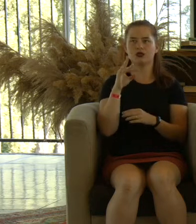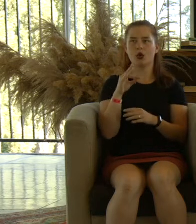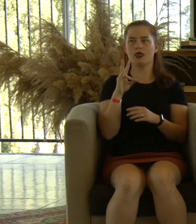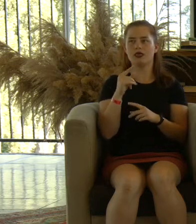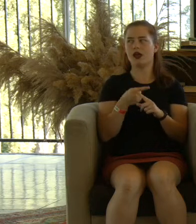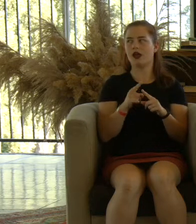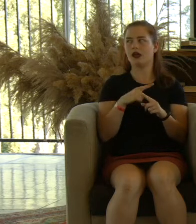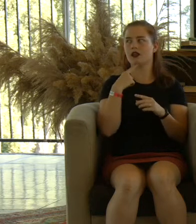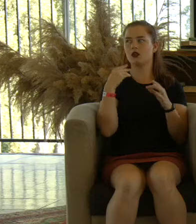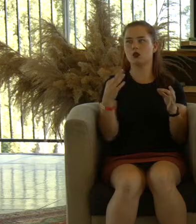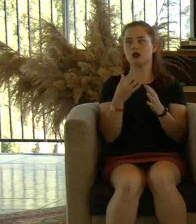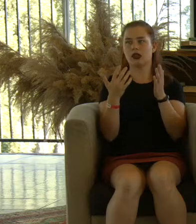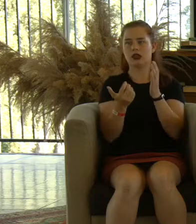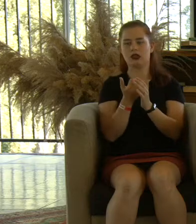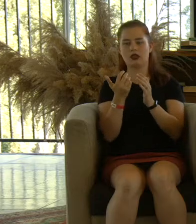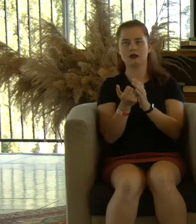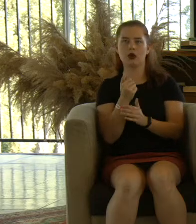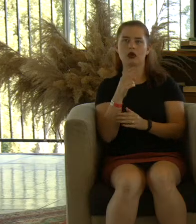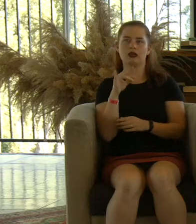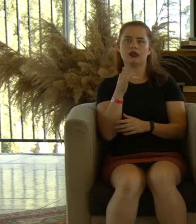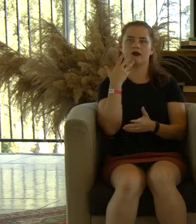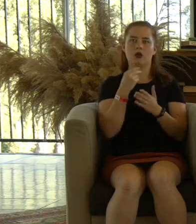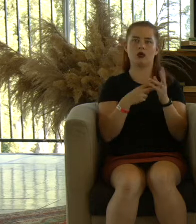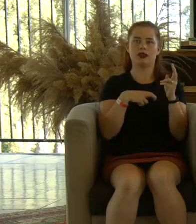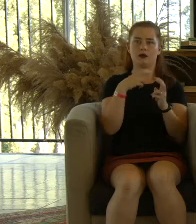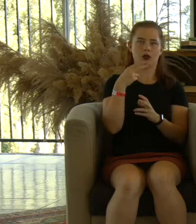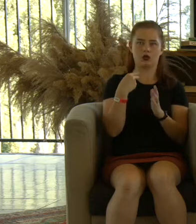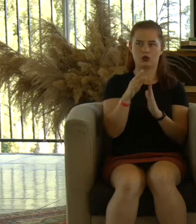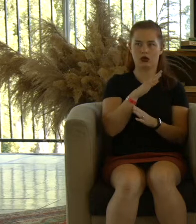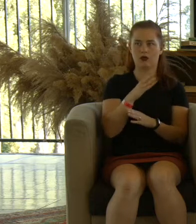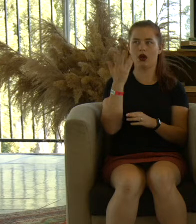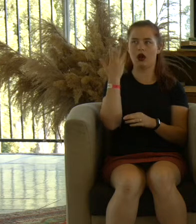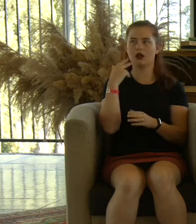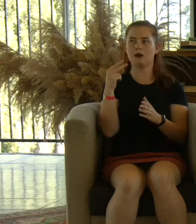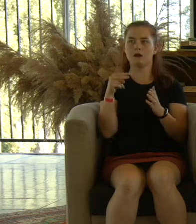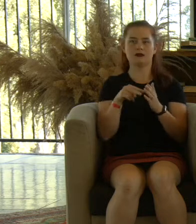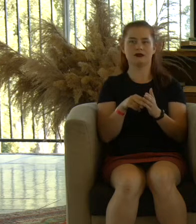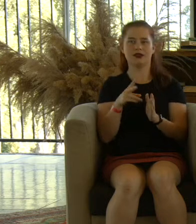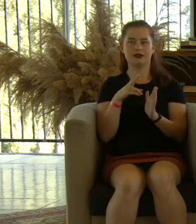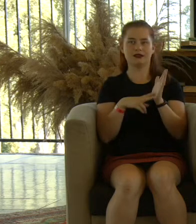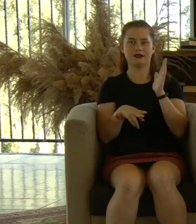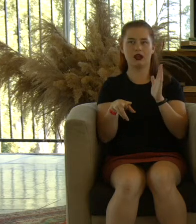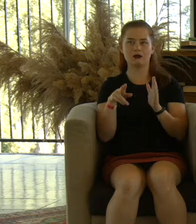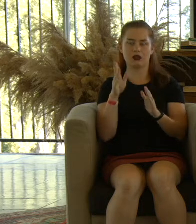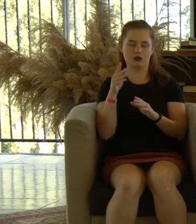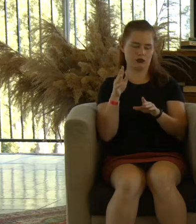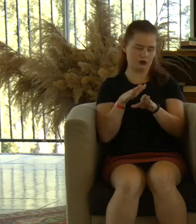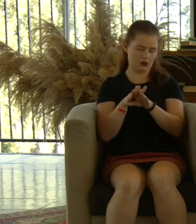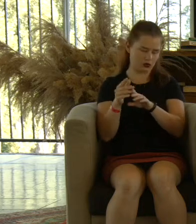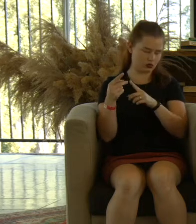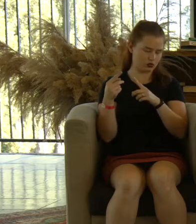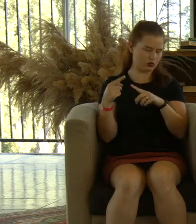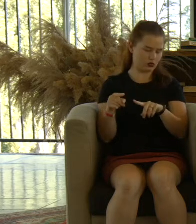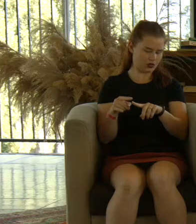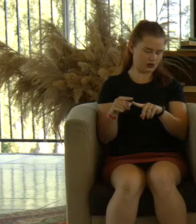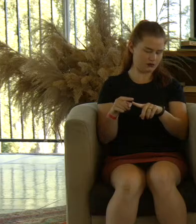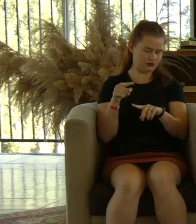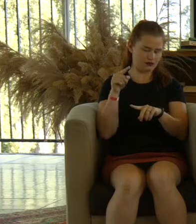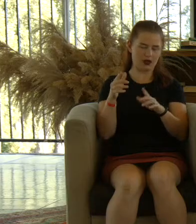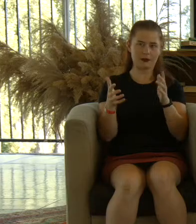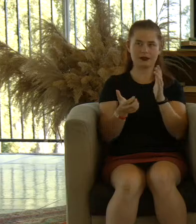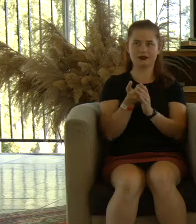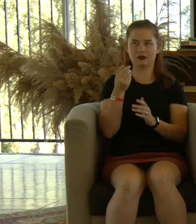никогда не заработает, свой завод не окупит. А когда он пойдет в АТБ с ценой 70 гривен, и у него там будет маржа совсем другая, как бы, он там заработает